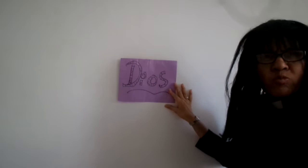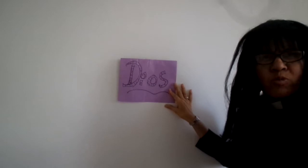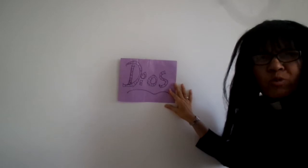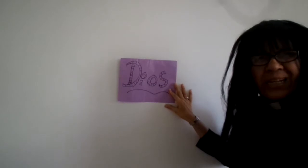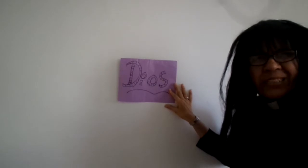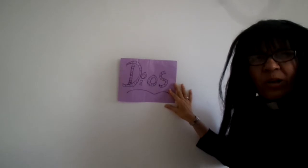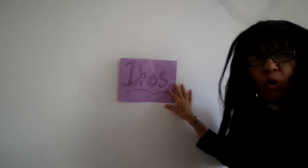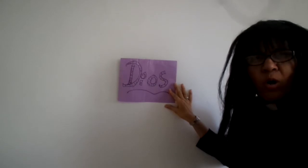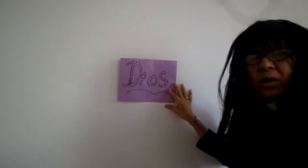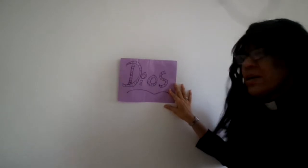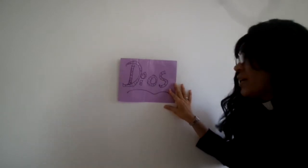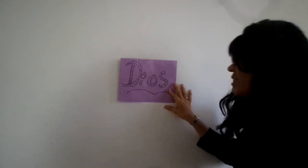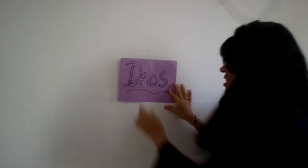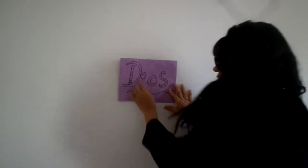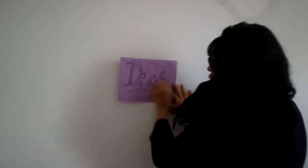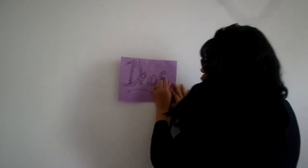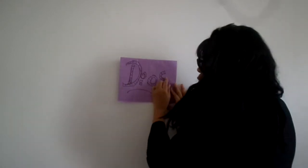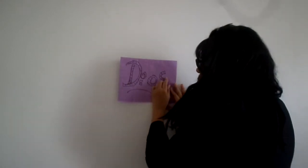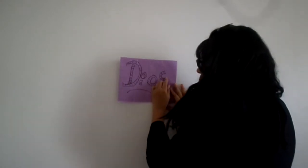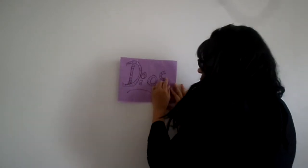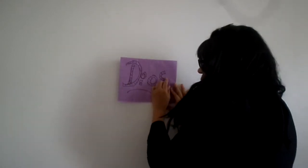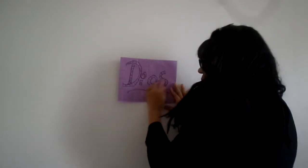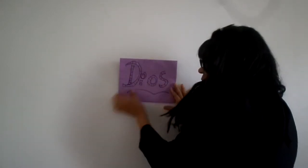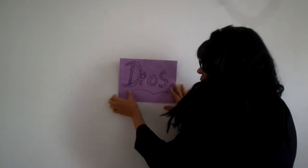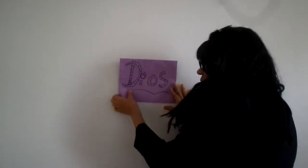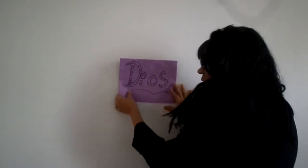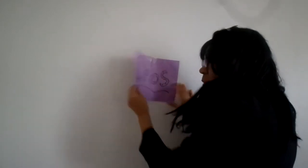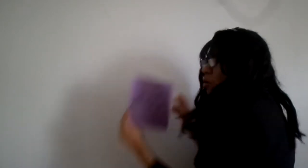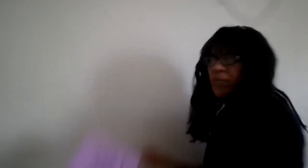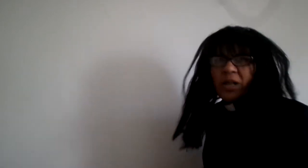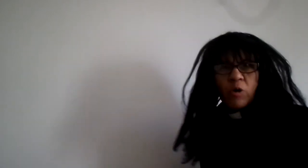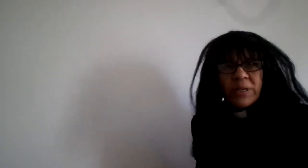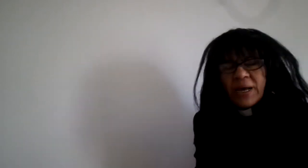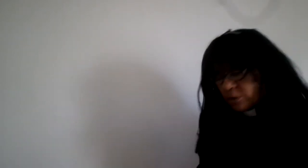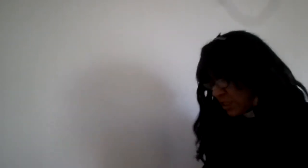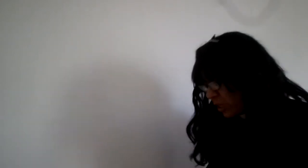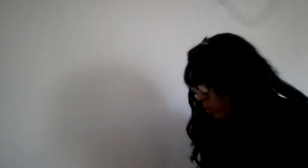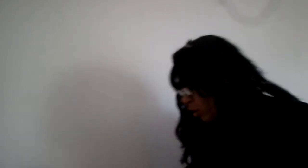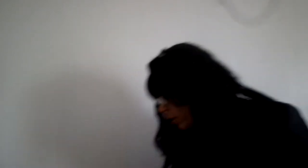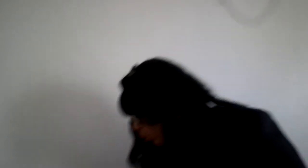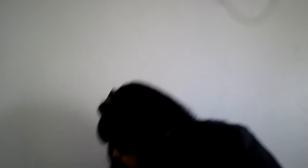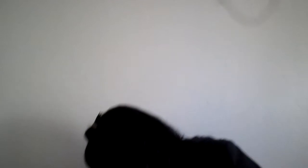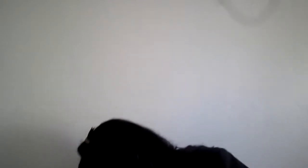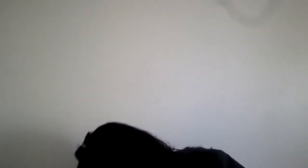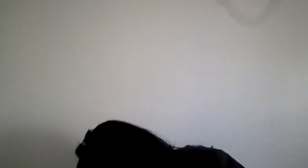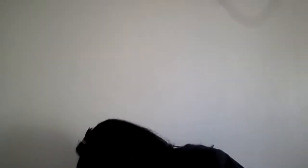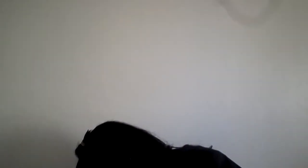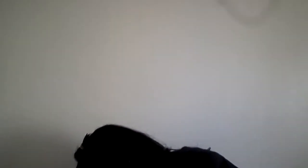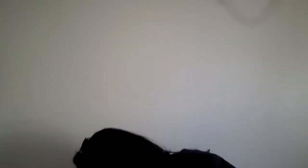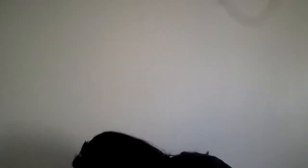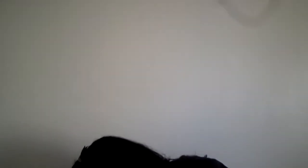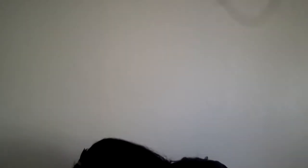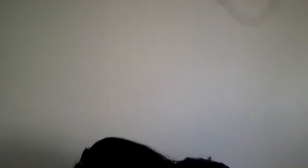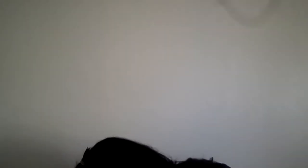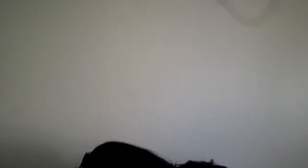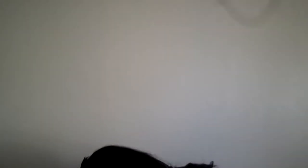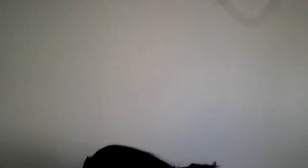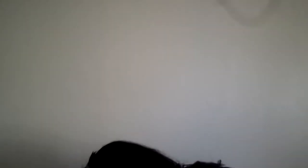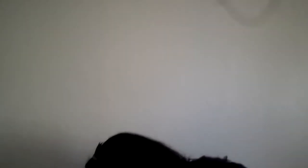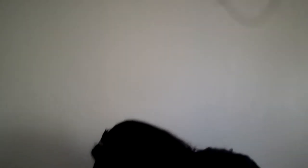cartelón. Dices, Dios, tenemos que verlo, ¿verdad? Entonces, ¿tenemos que verlo como qué? Tenemos que verlo como qué, en